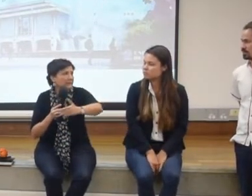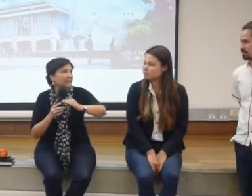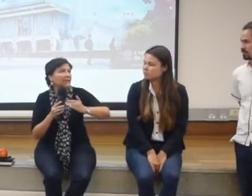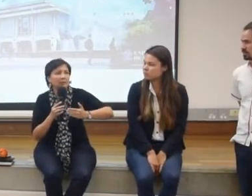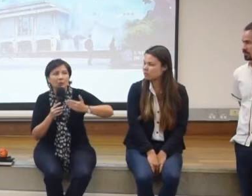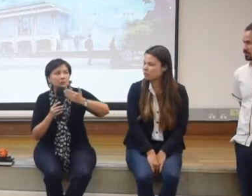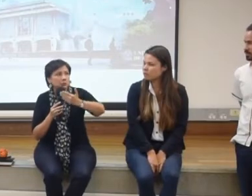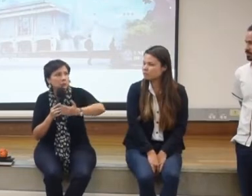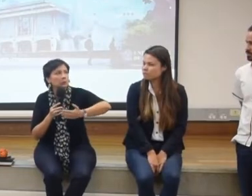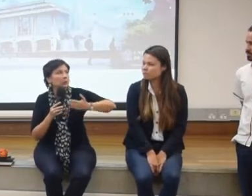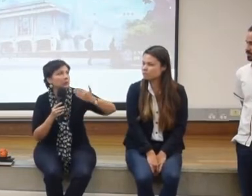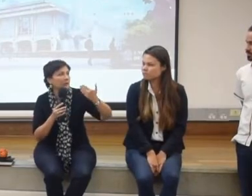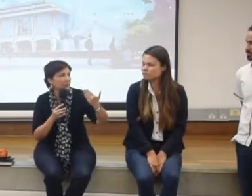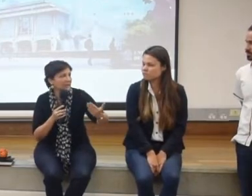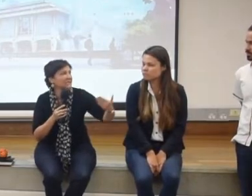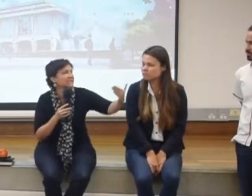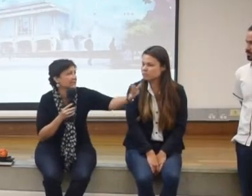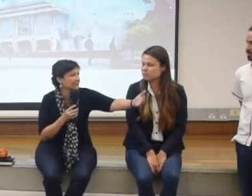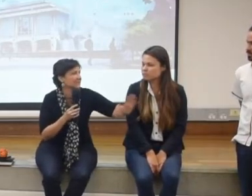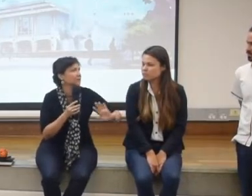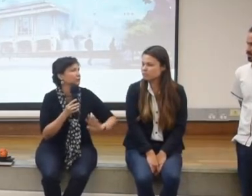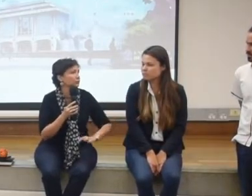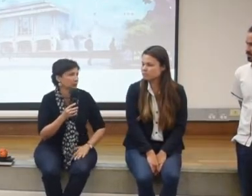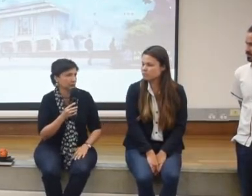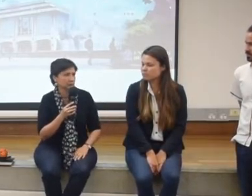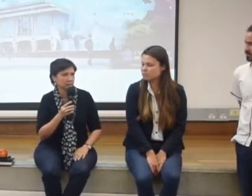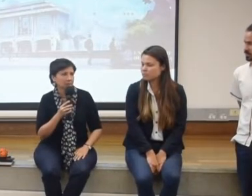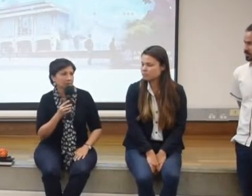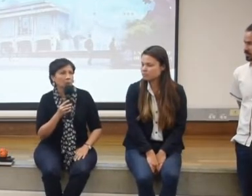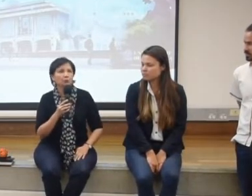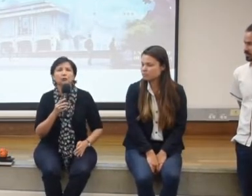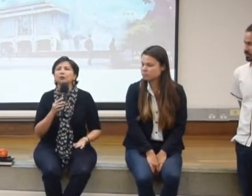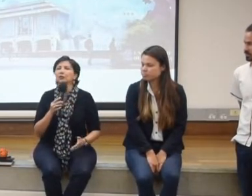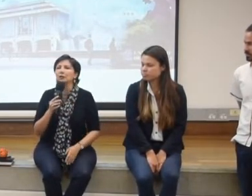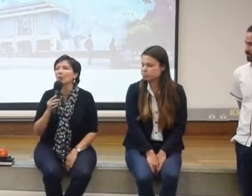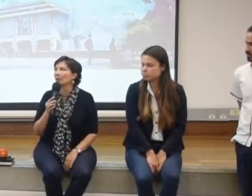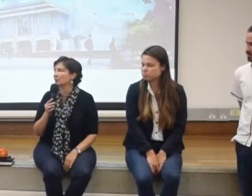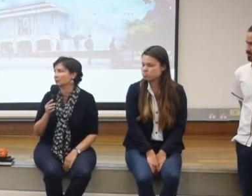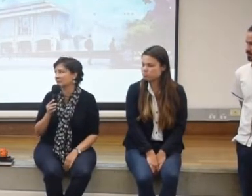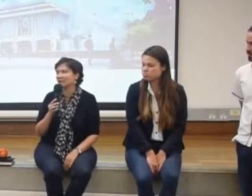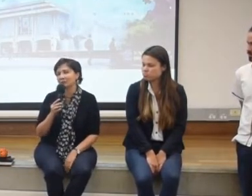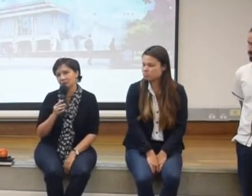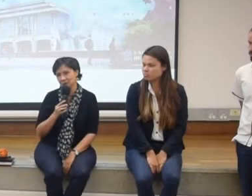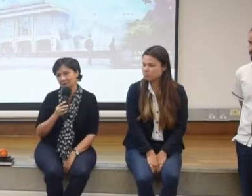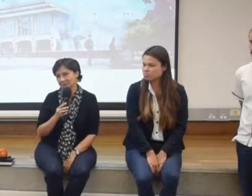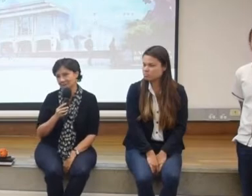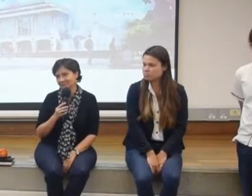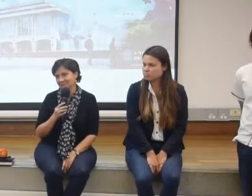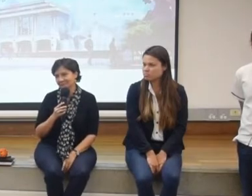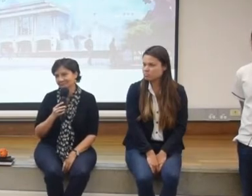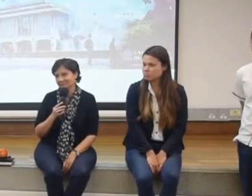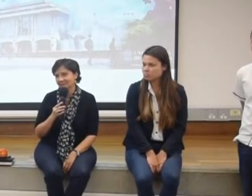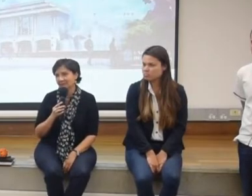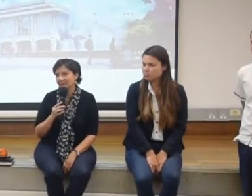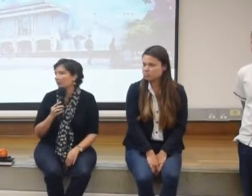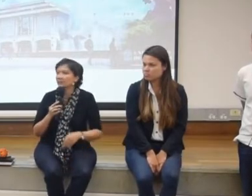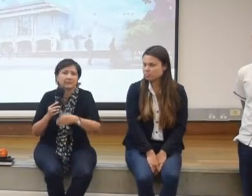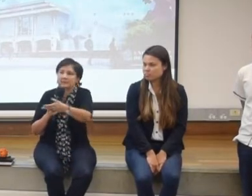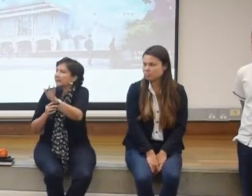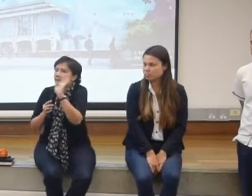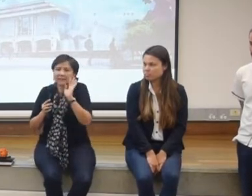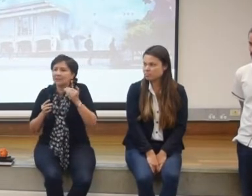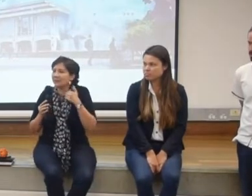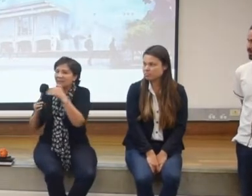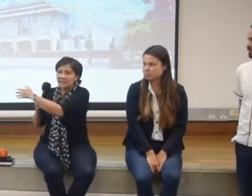yo lidero, ayudo a organizar la sesión 2? Otros 5 voluntarios.